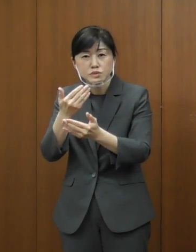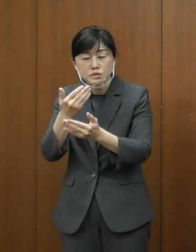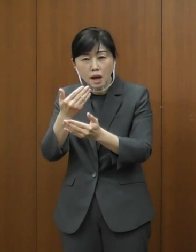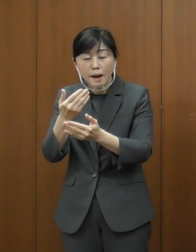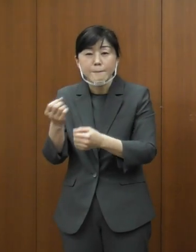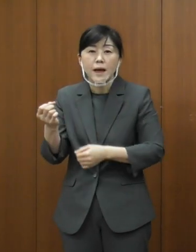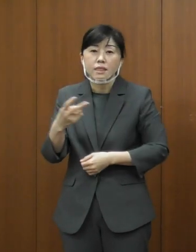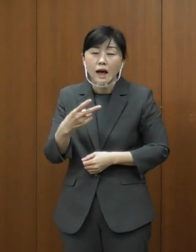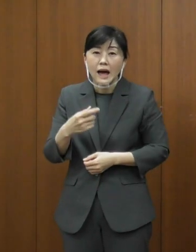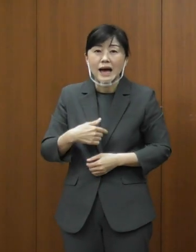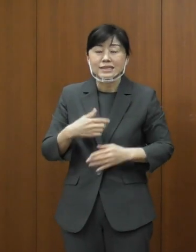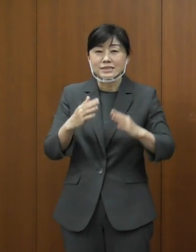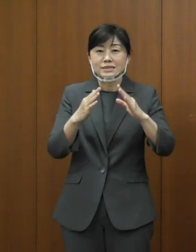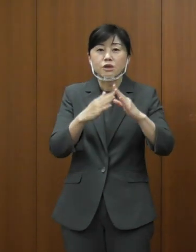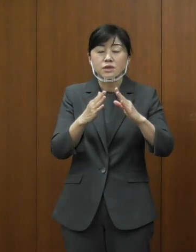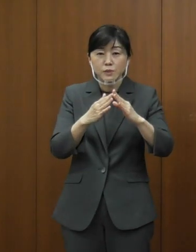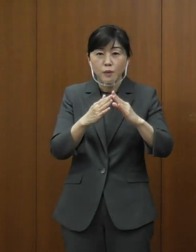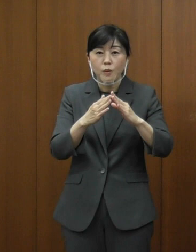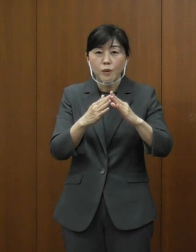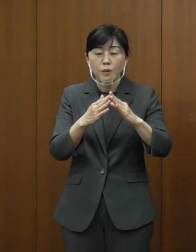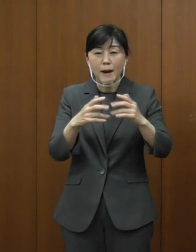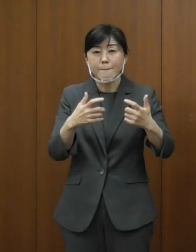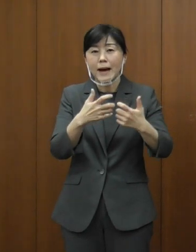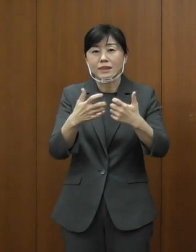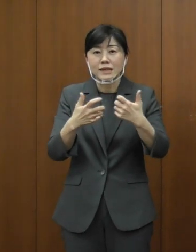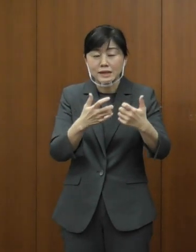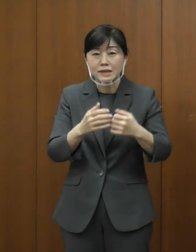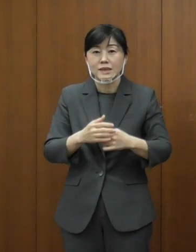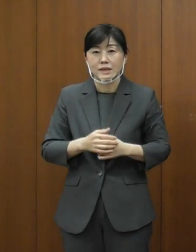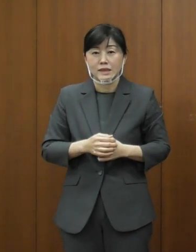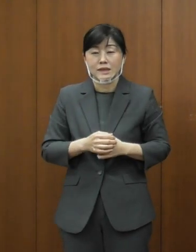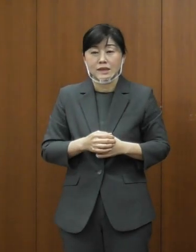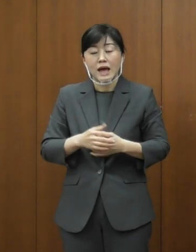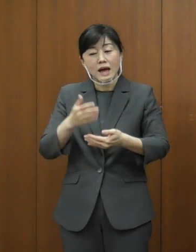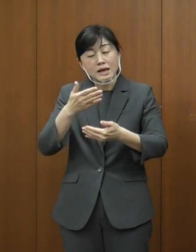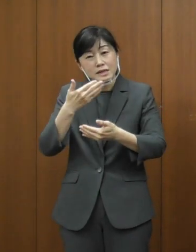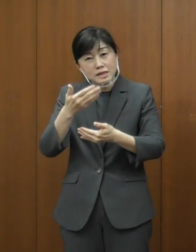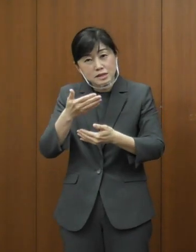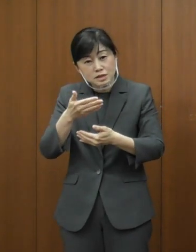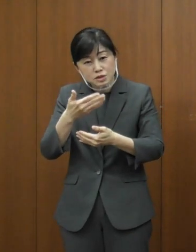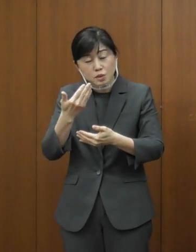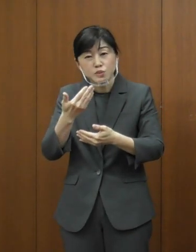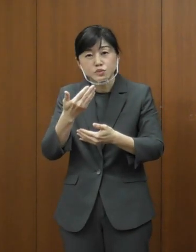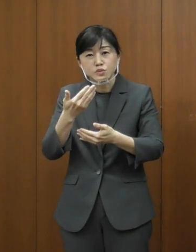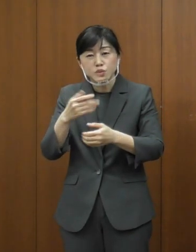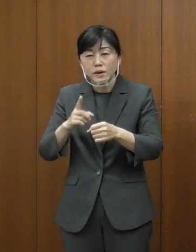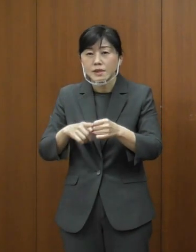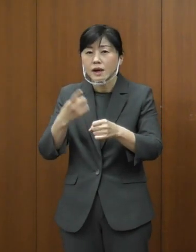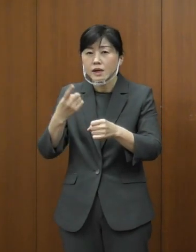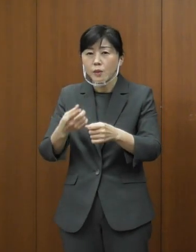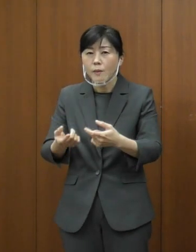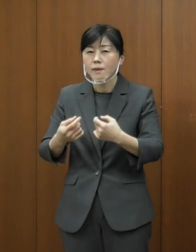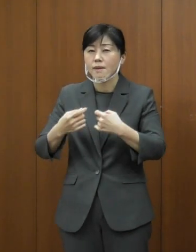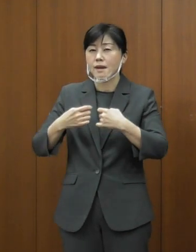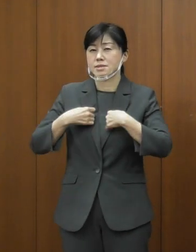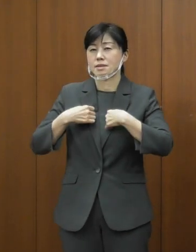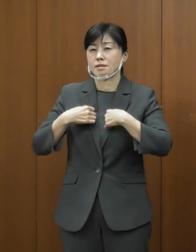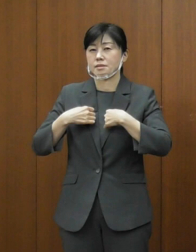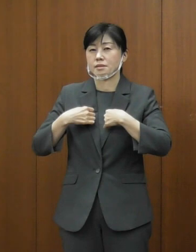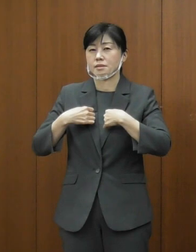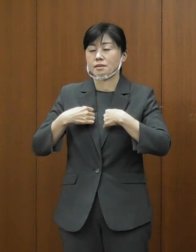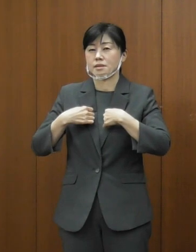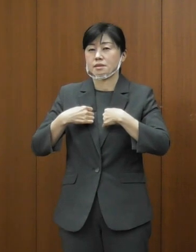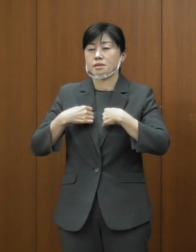のホームパーティーなど、飲食を介した感染が、その後に家庭内